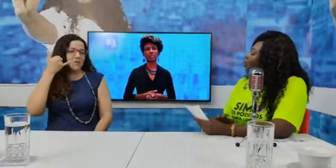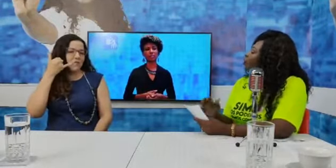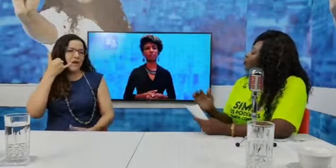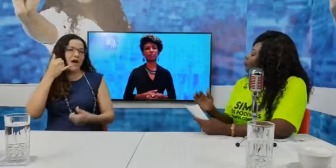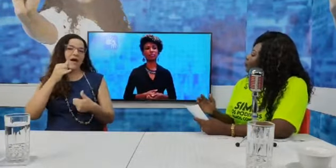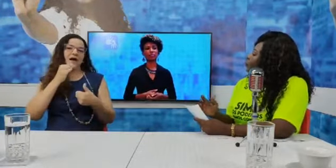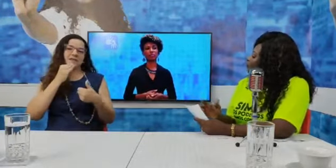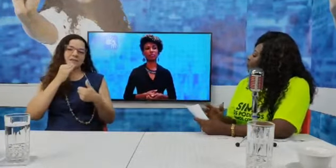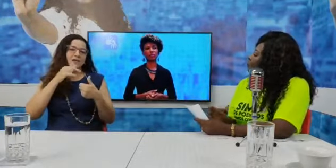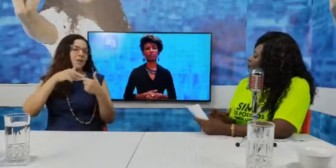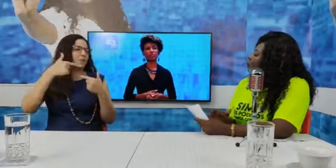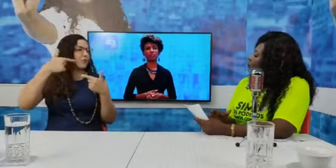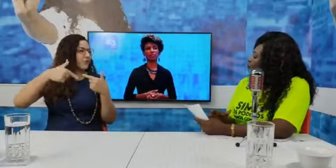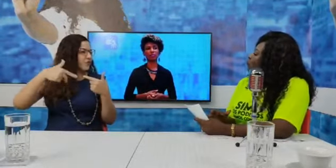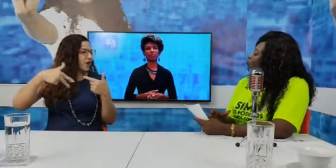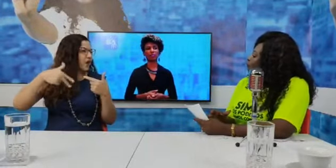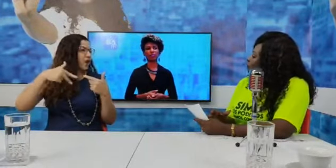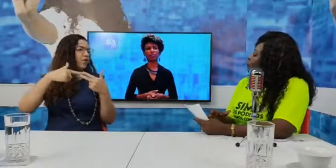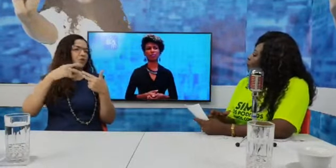Sim.